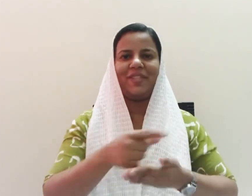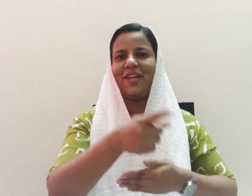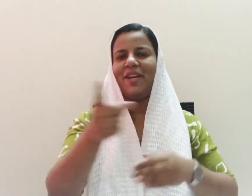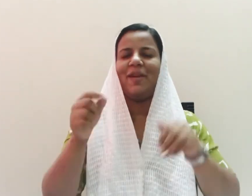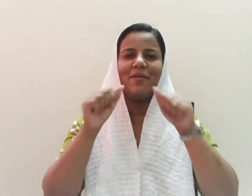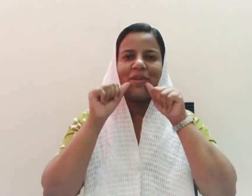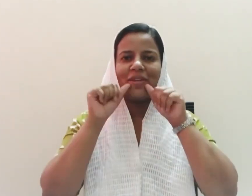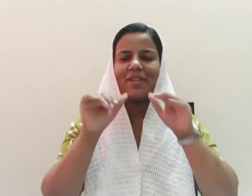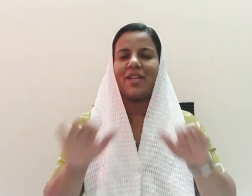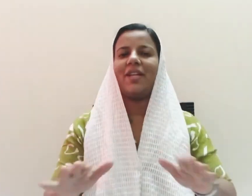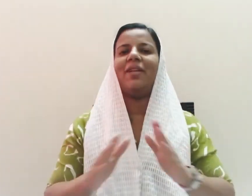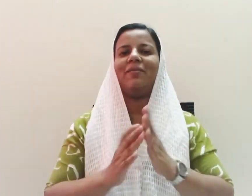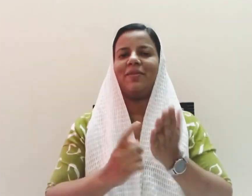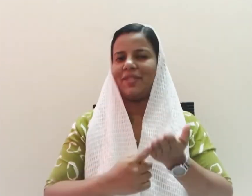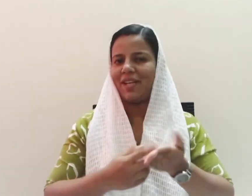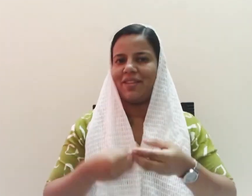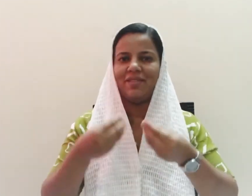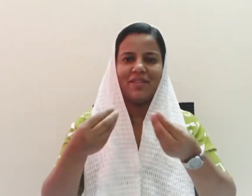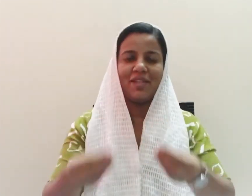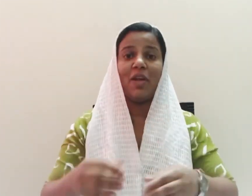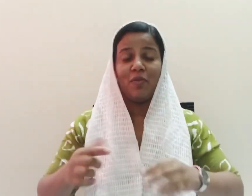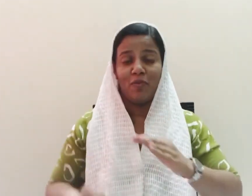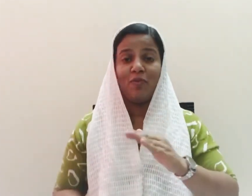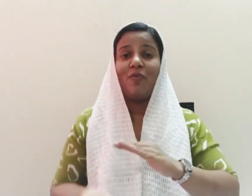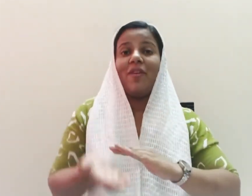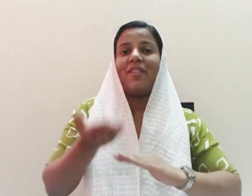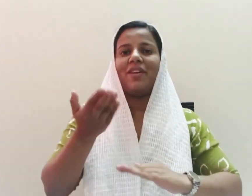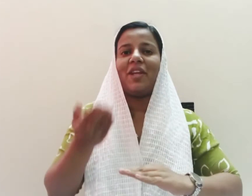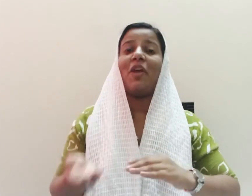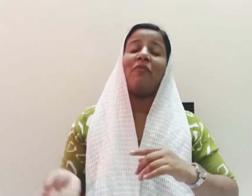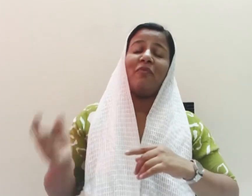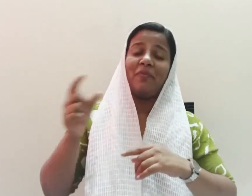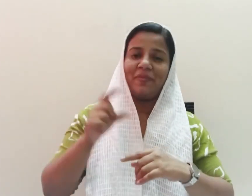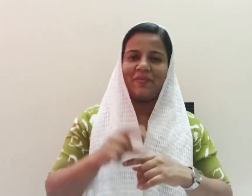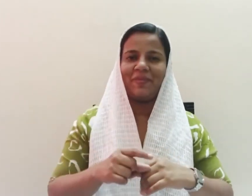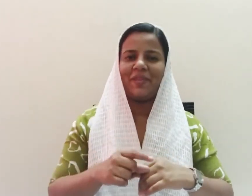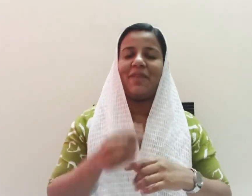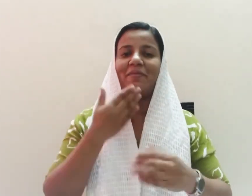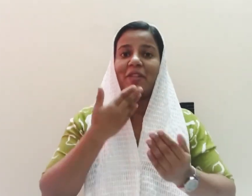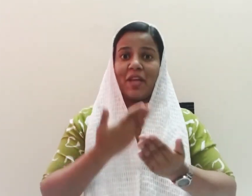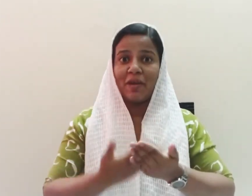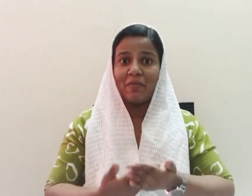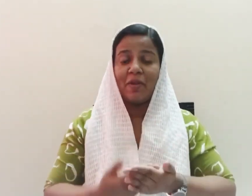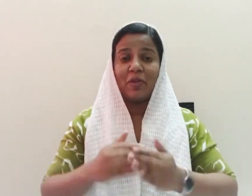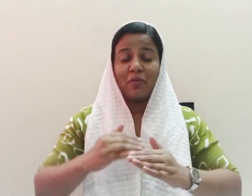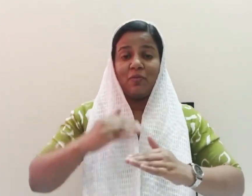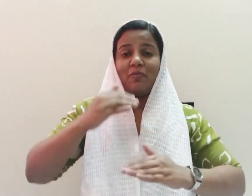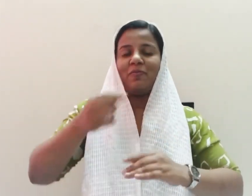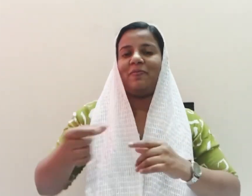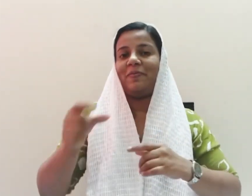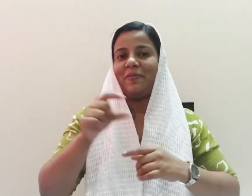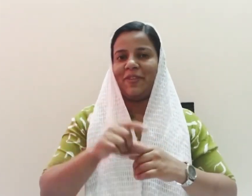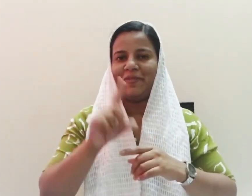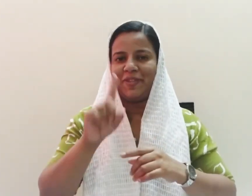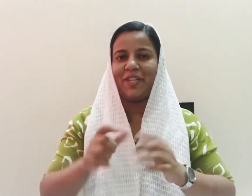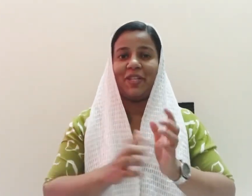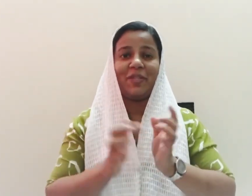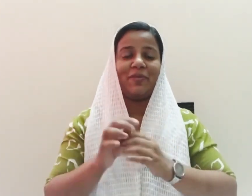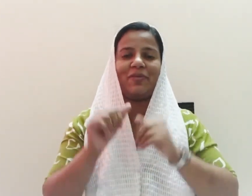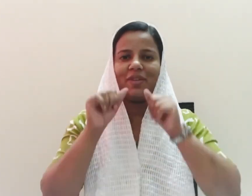നിങ്ങളെ അനുഗ്രഹിക്കട്ടെ, നിങ്ങളെ സഹായിക്കട്ടെ, നിങ്ങളെ വളർത്തട്ടെ, നിങ്ങളെ വർദ്ധിപ്പിക്കട്ടെ, നന്മയിൽ നിങ്ങൾ പെരുകി വരണം. കർത്താവ്